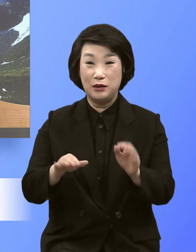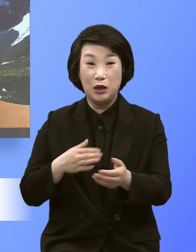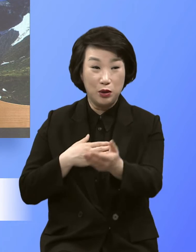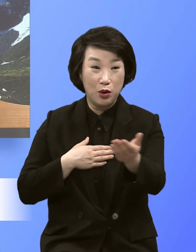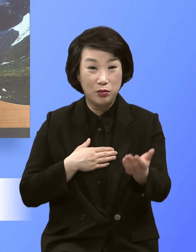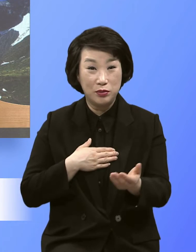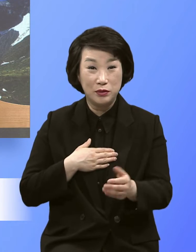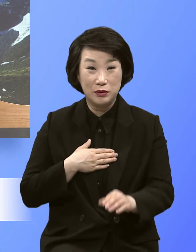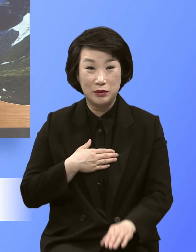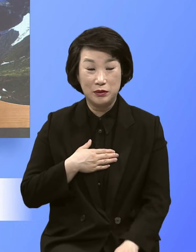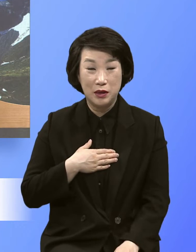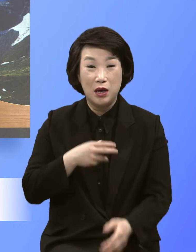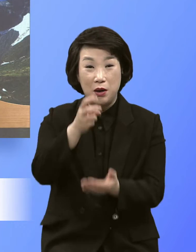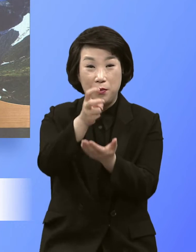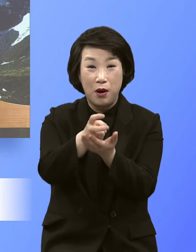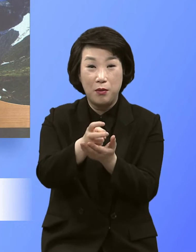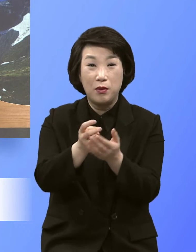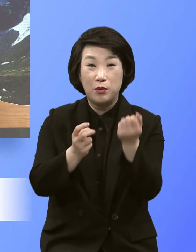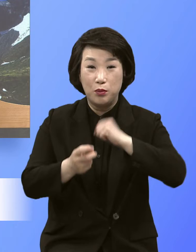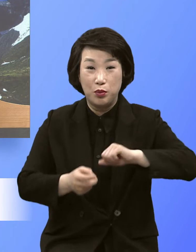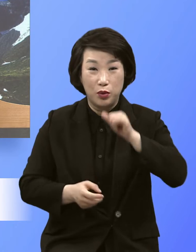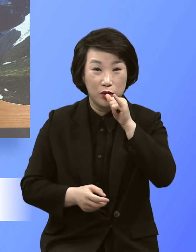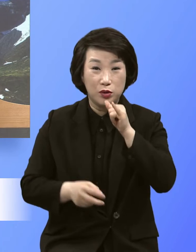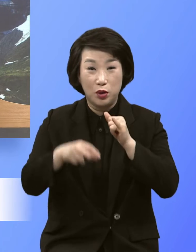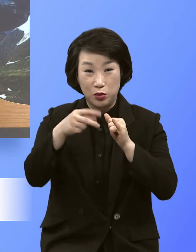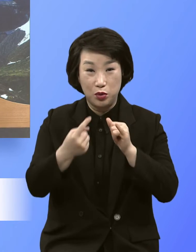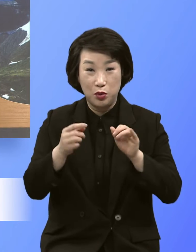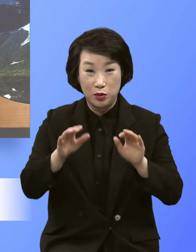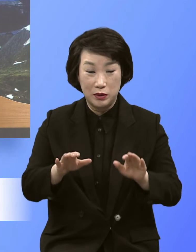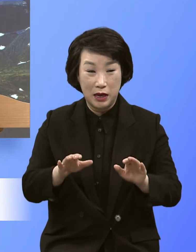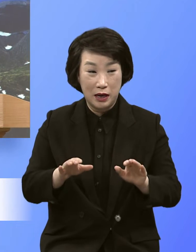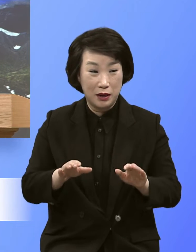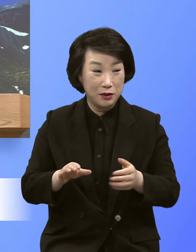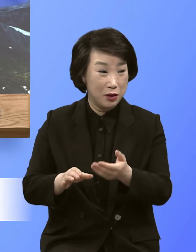근데 법을 저질렀어도